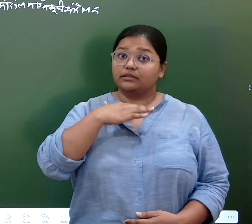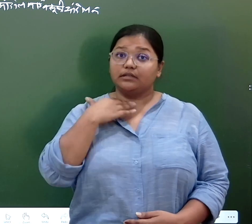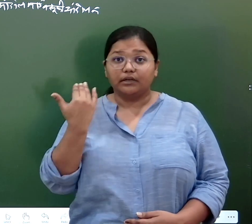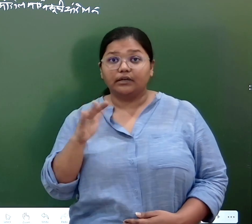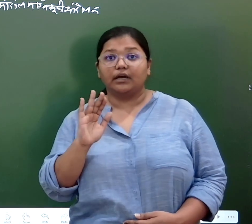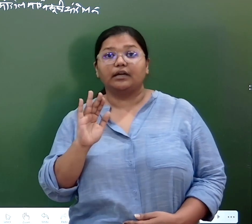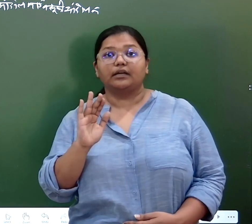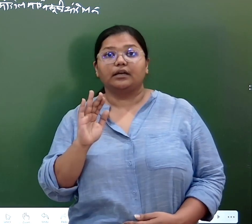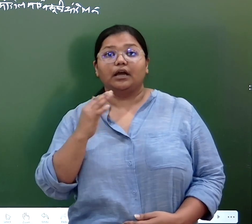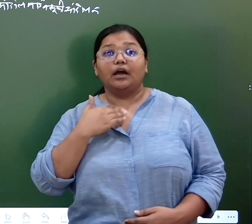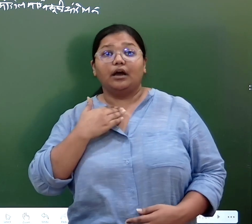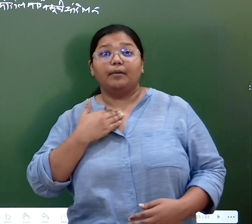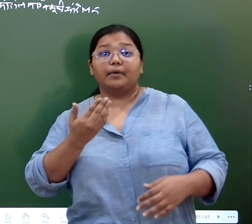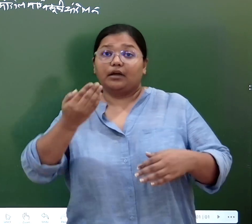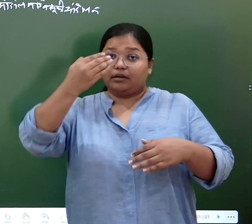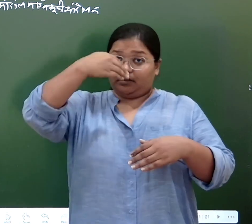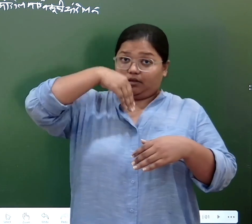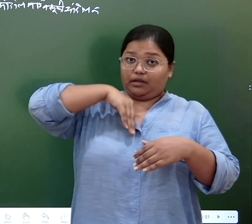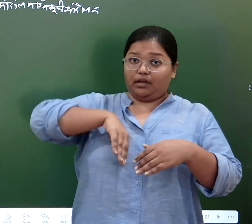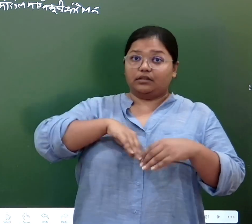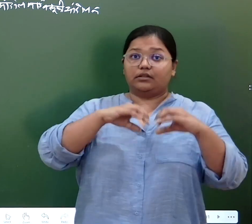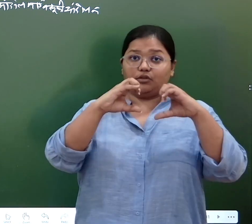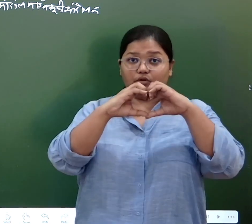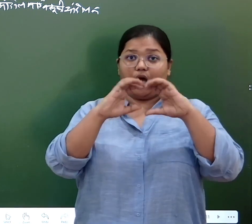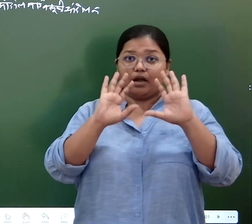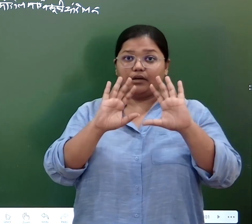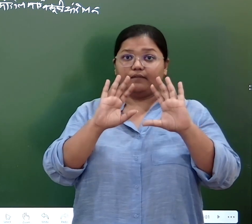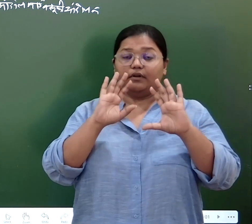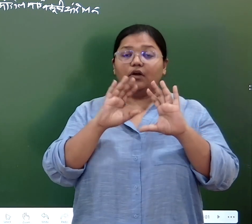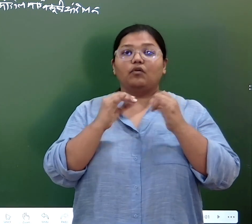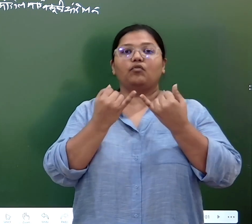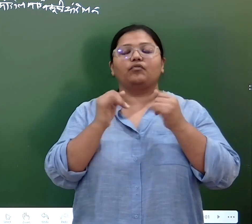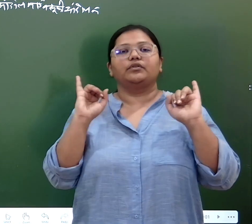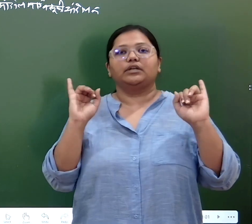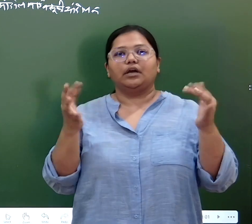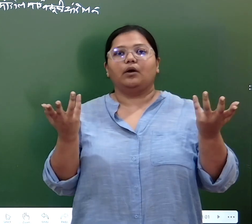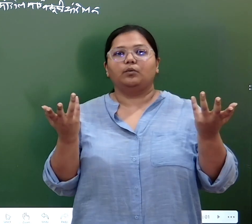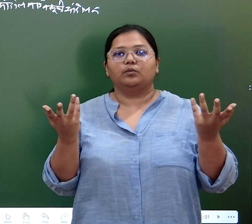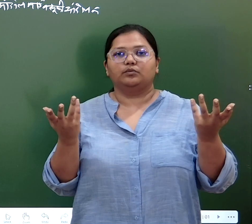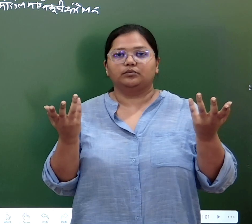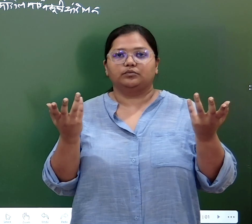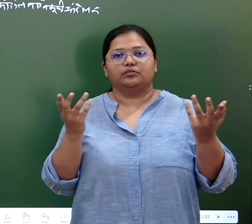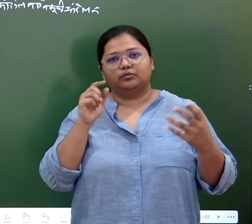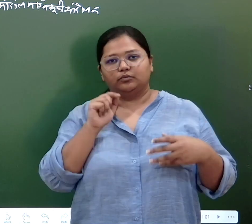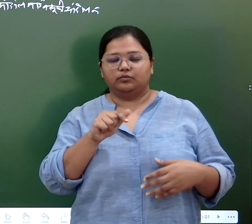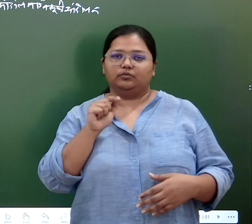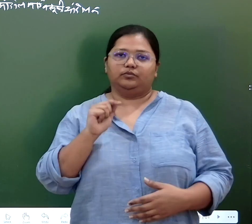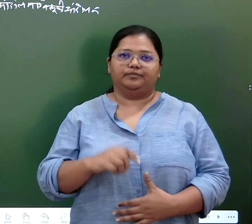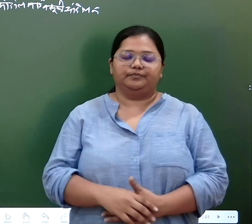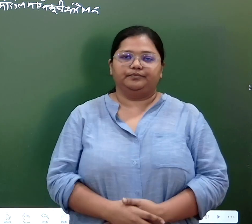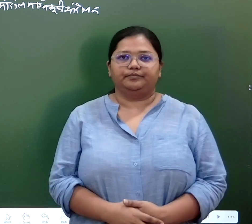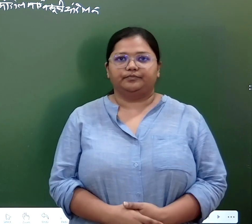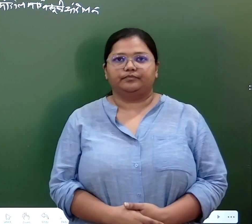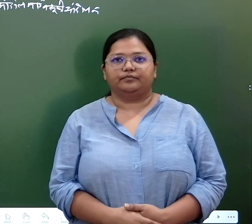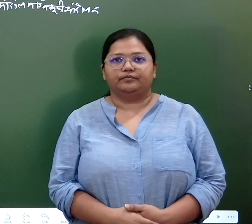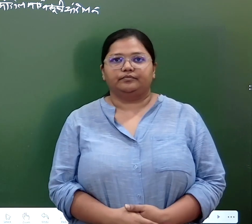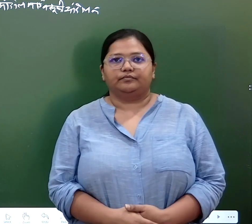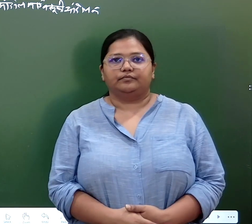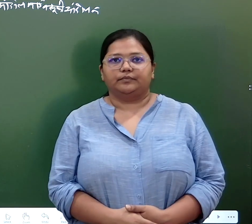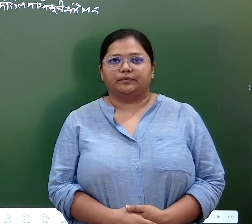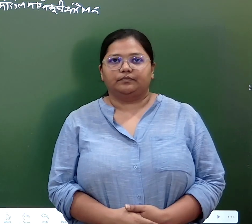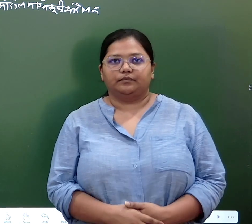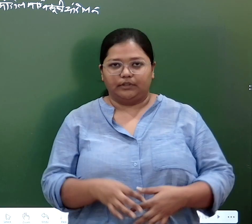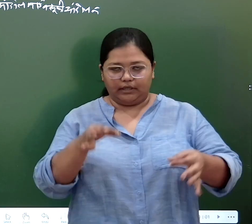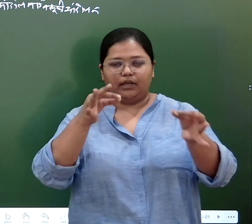एक ज्ञानी व्यक्ति मतलब एक अच्छा अदूर अपने मतलब जो है आप जिस धर्म का आप